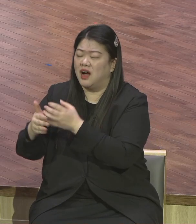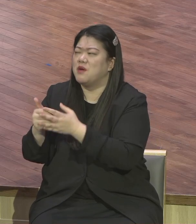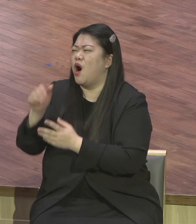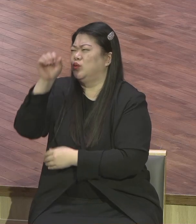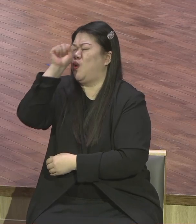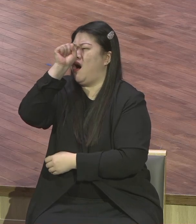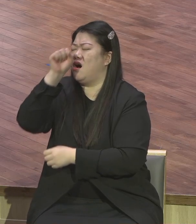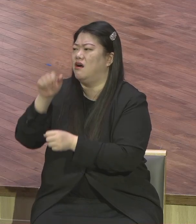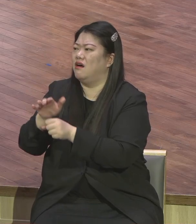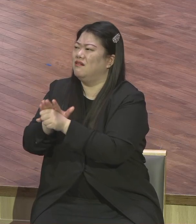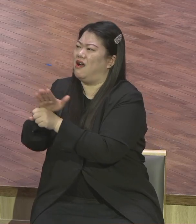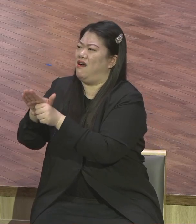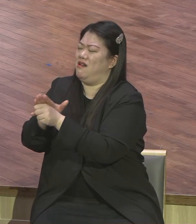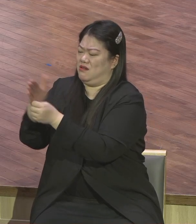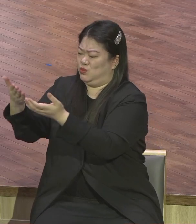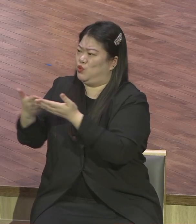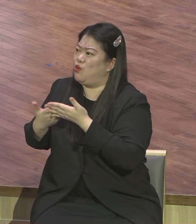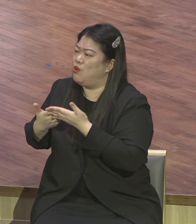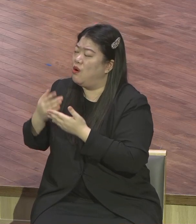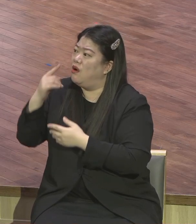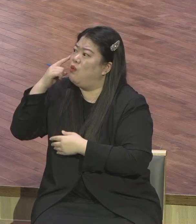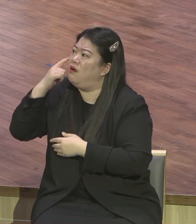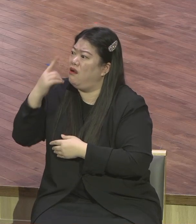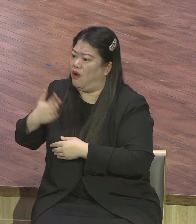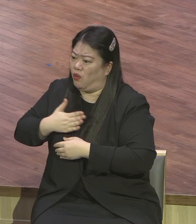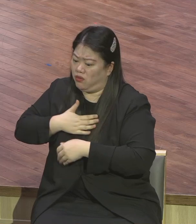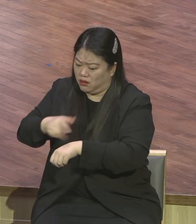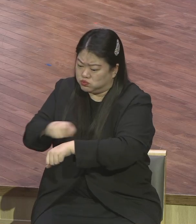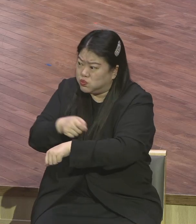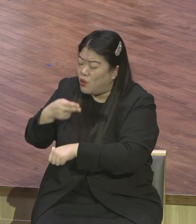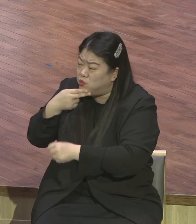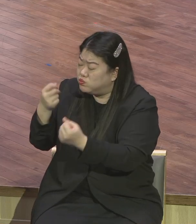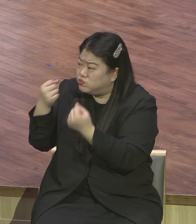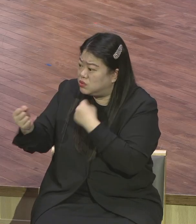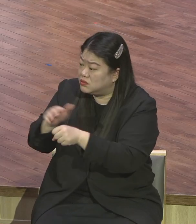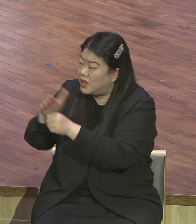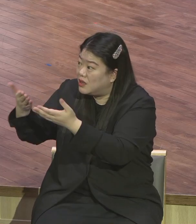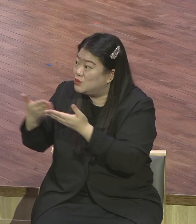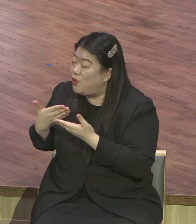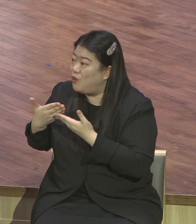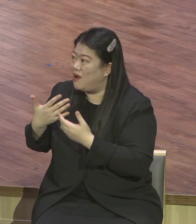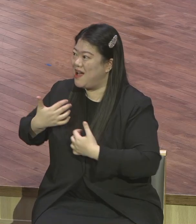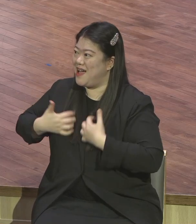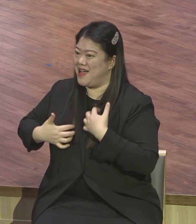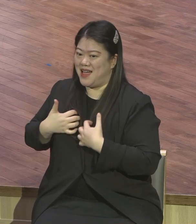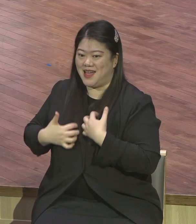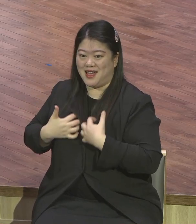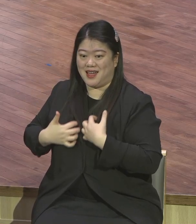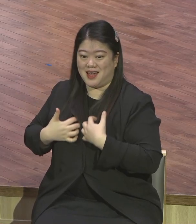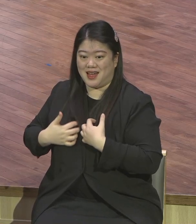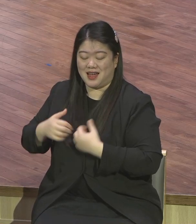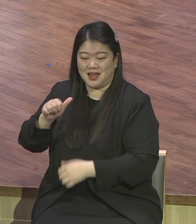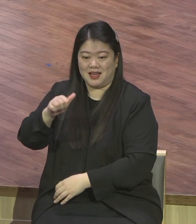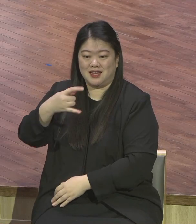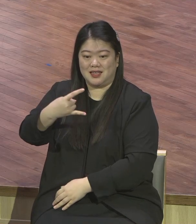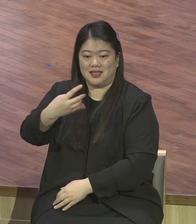하나님이 왜 나를 이렇게 사랑합니까? 그 하나님의 그 사랑 때문에 힘이 나. 힘이 나.